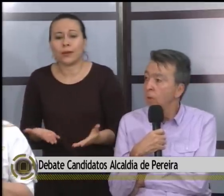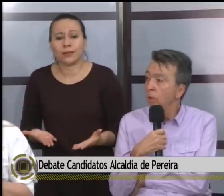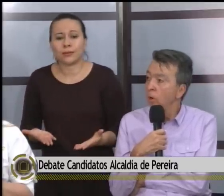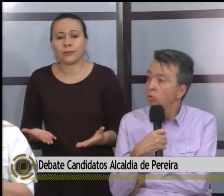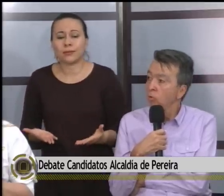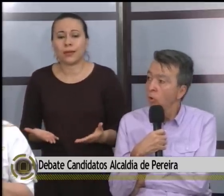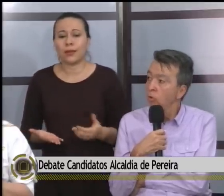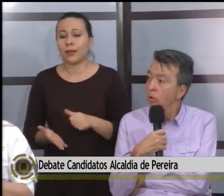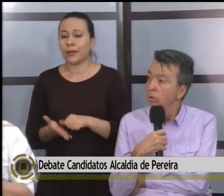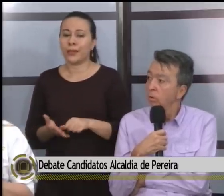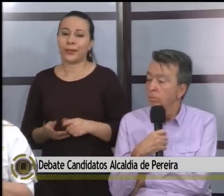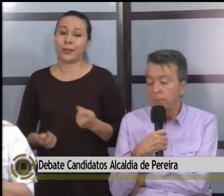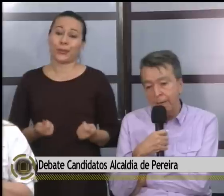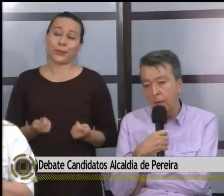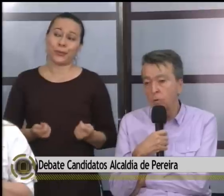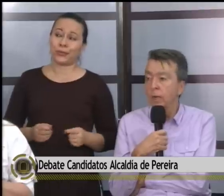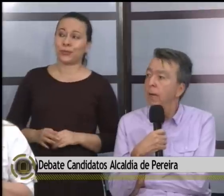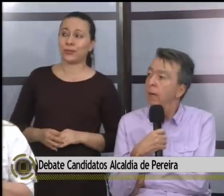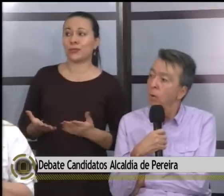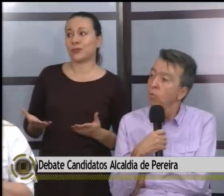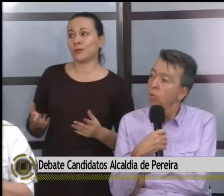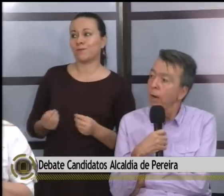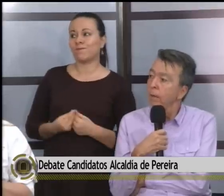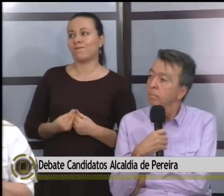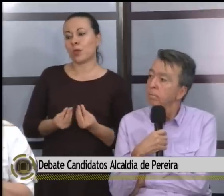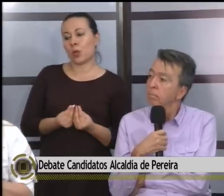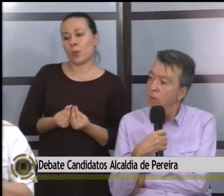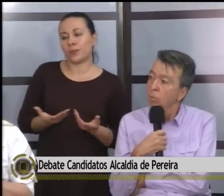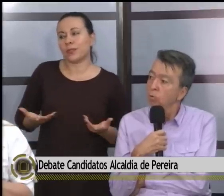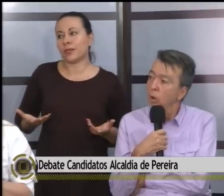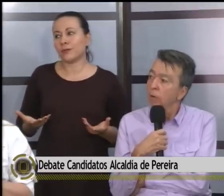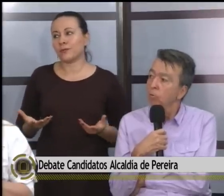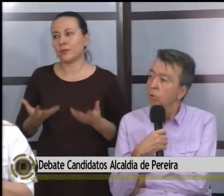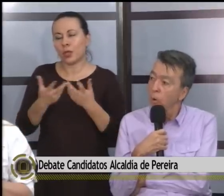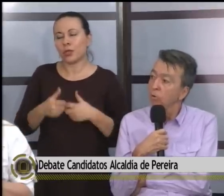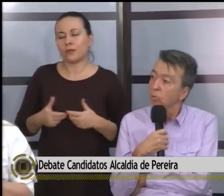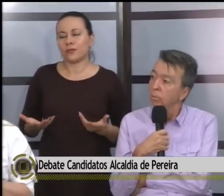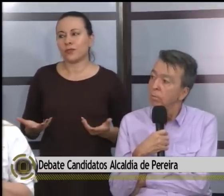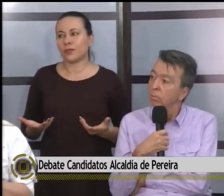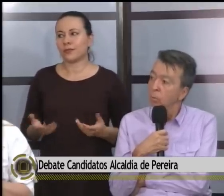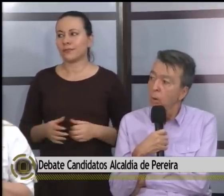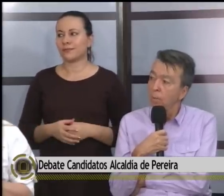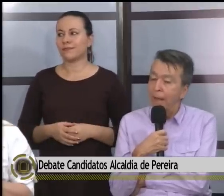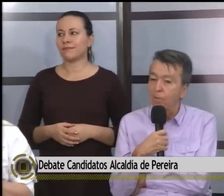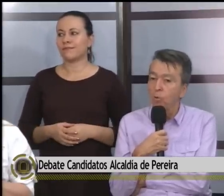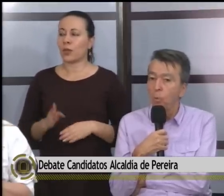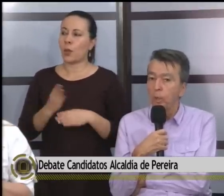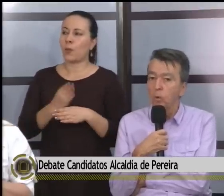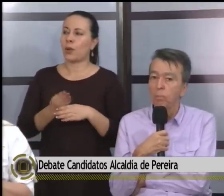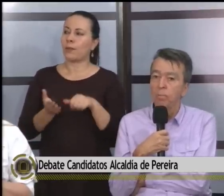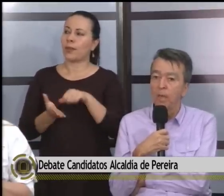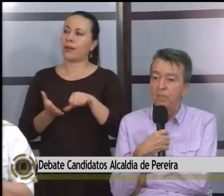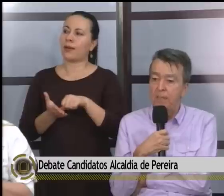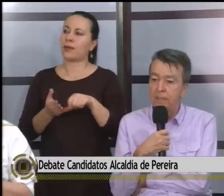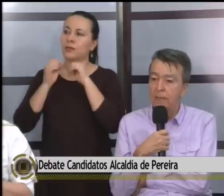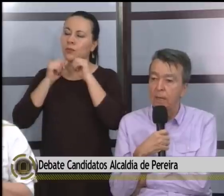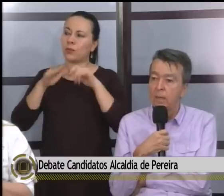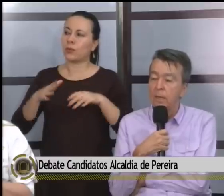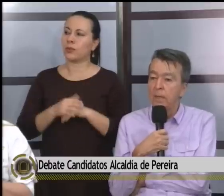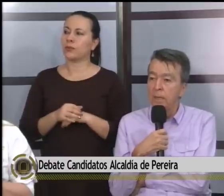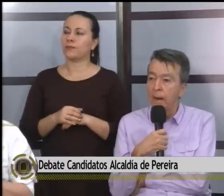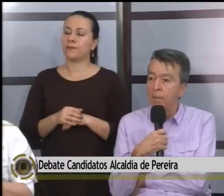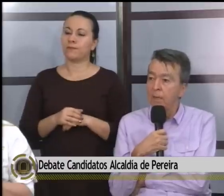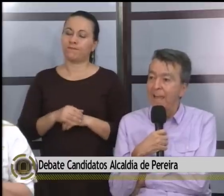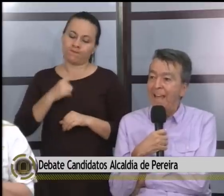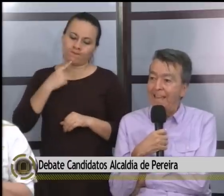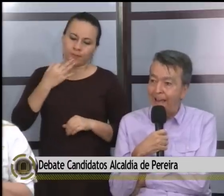gasta es en los negocios socios, aquí la cosa no funciona. ¿Qué no funciona esto? Es por eso. Es un problema de gasto público, de eficiencia